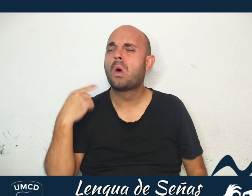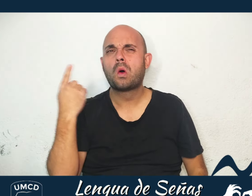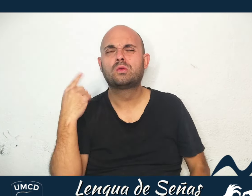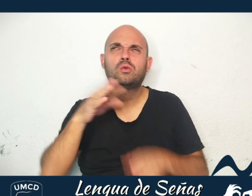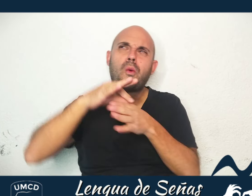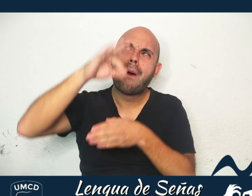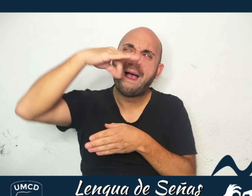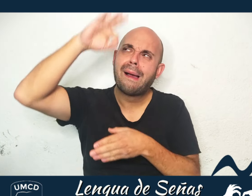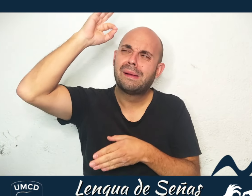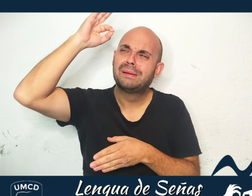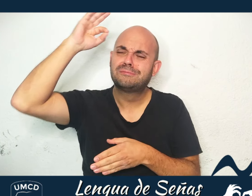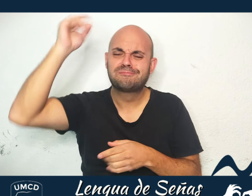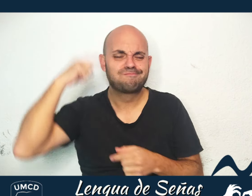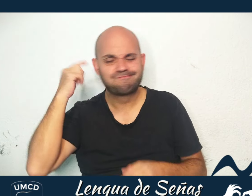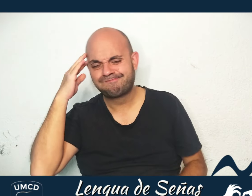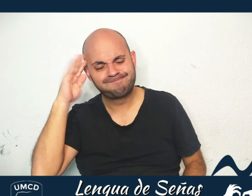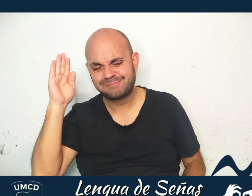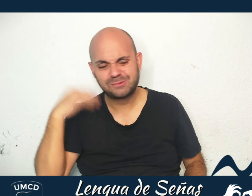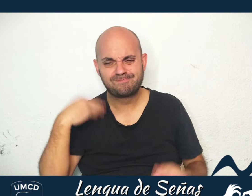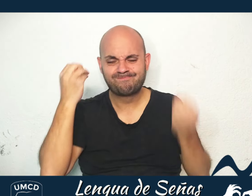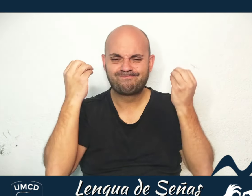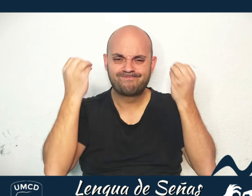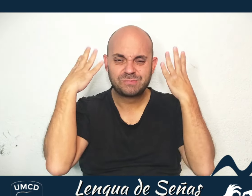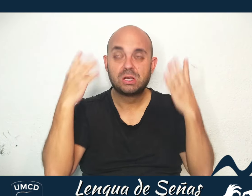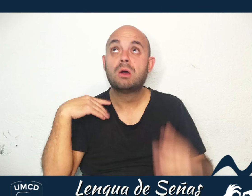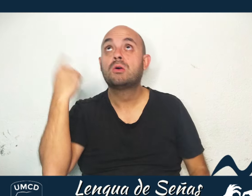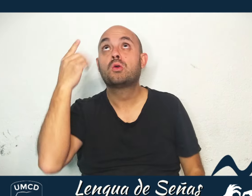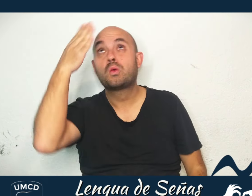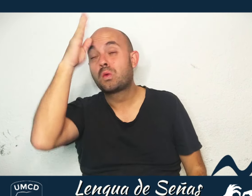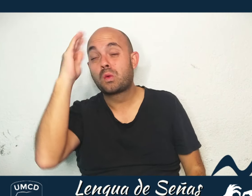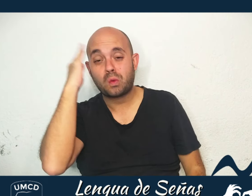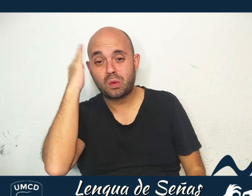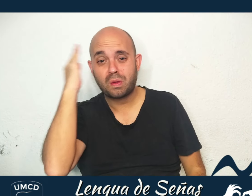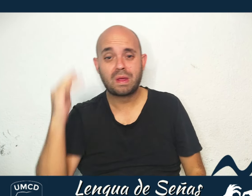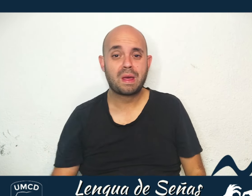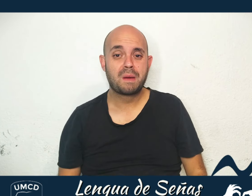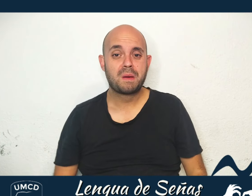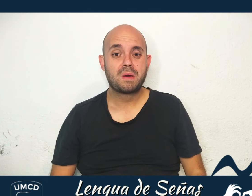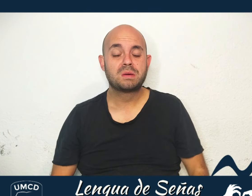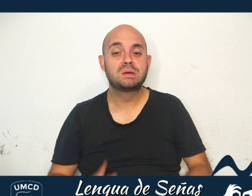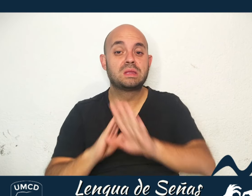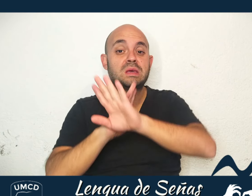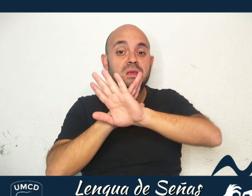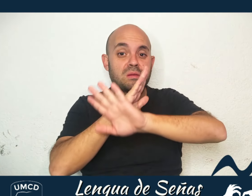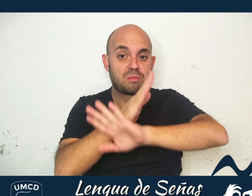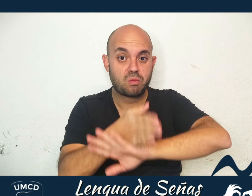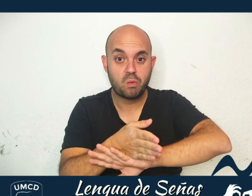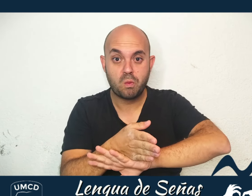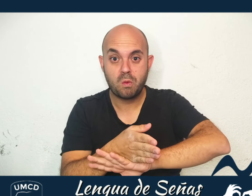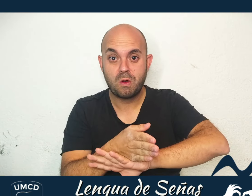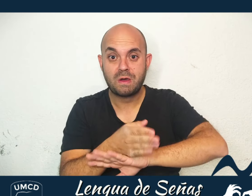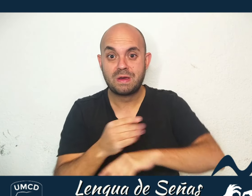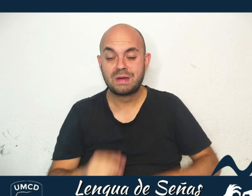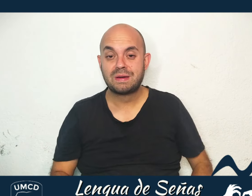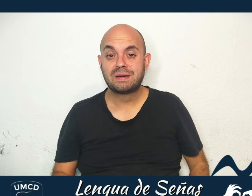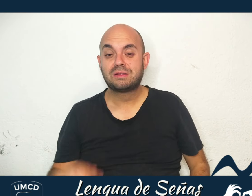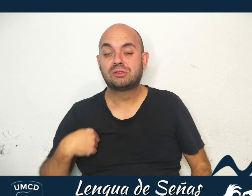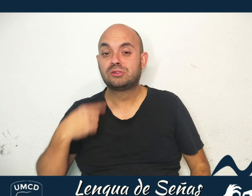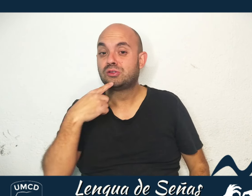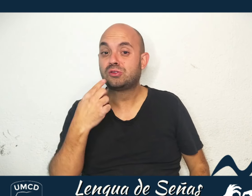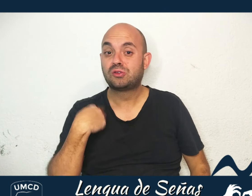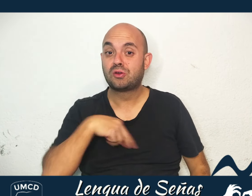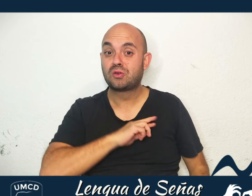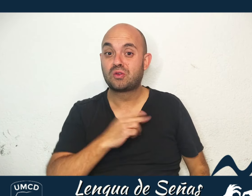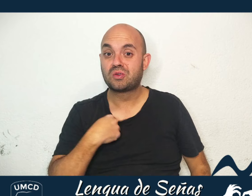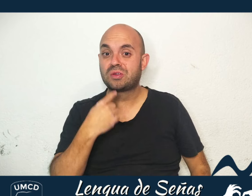sido su alma o había sido una visión. Dice: solamente Dios lo sabe, y lo confirma dos veces para dar a entender de que él